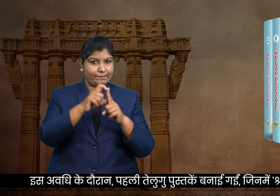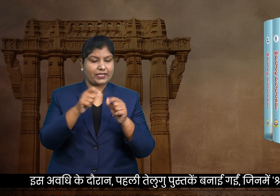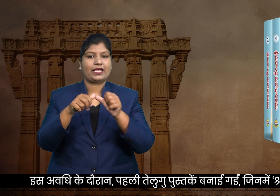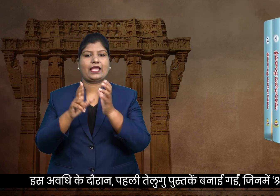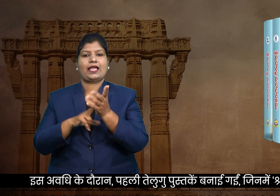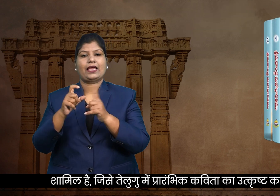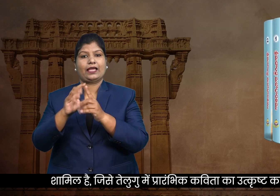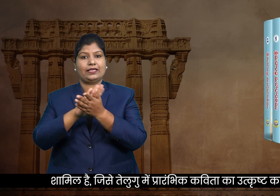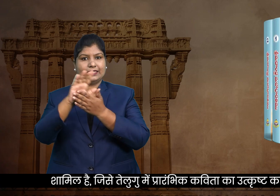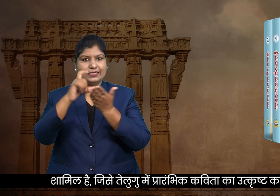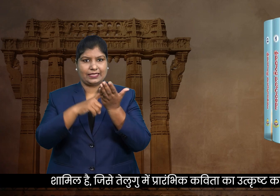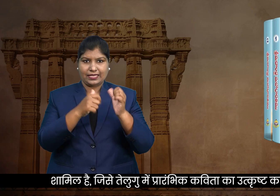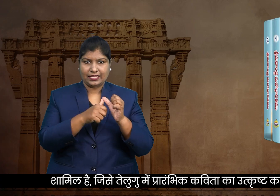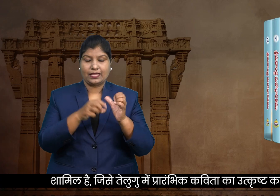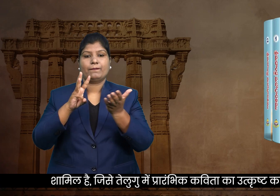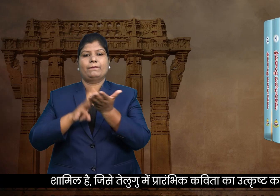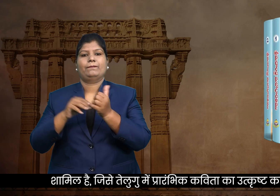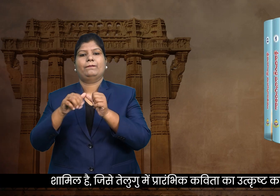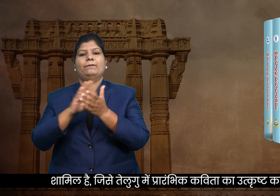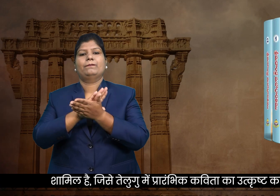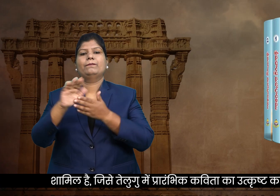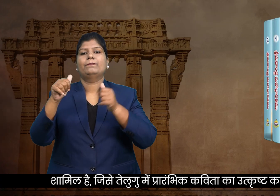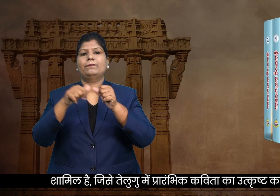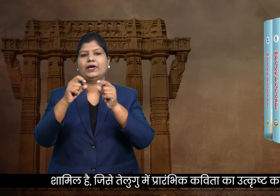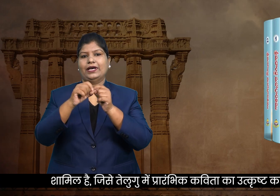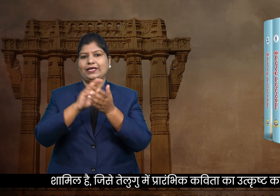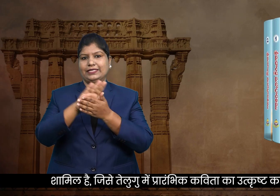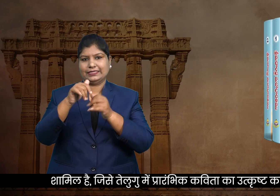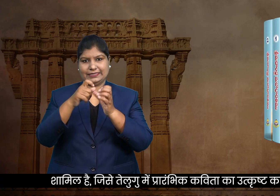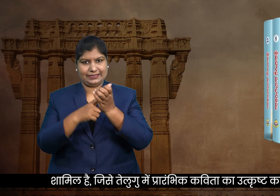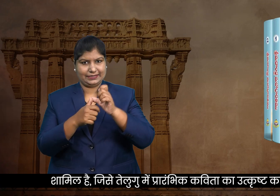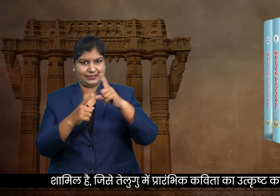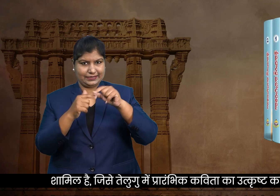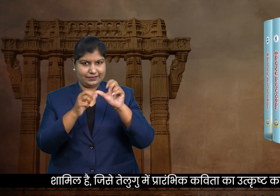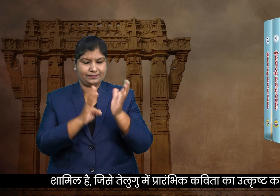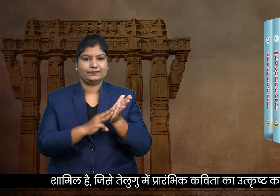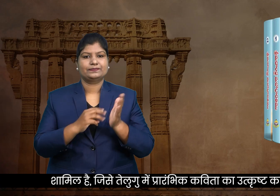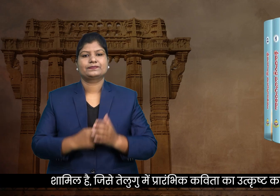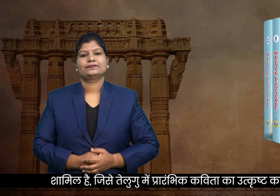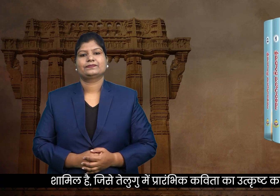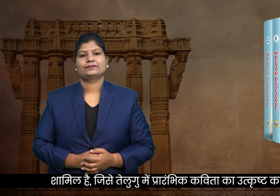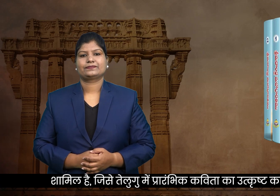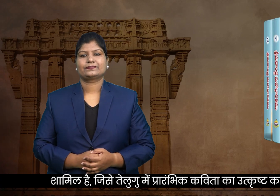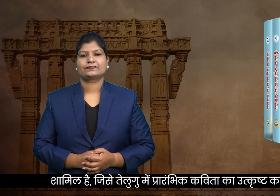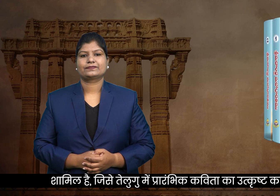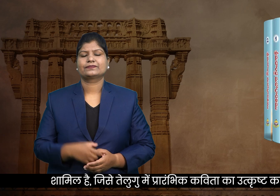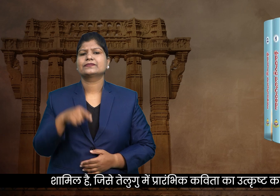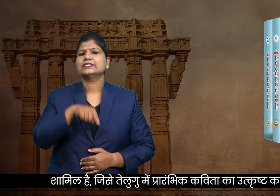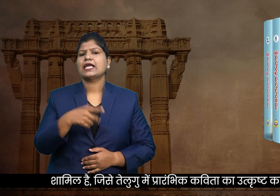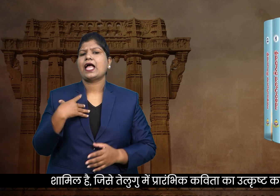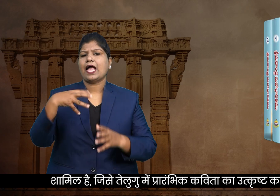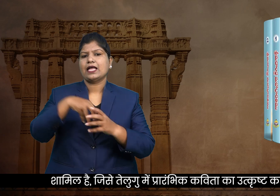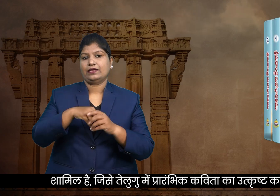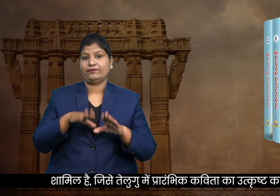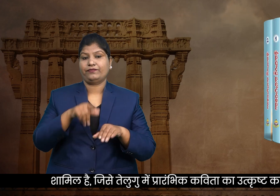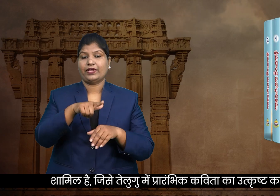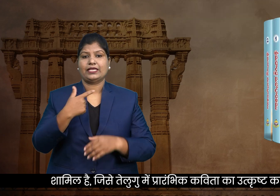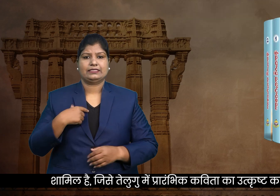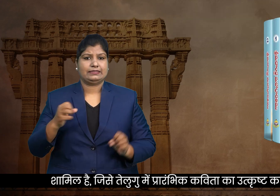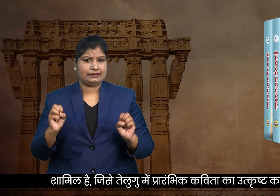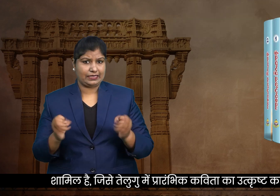आंध्र महाभारतम शामिल हैं, जिसे तेलुगु में प्रारंभिक कविता का उत्कृष्ट कार्य माना जाता